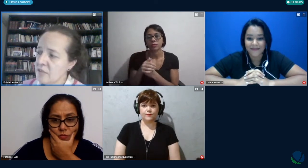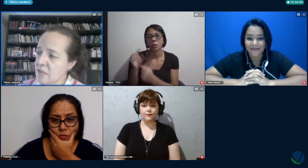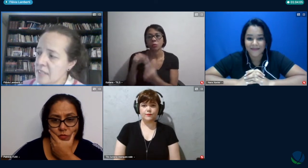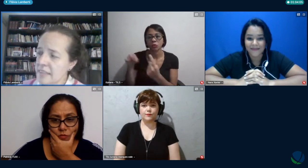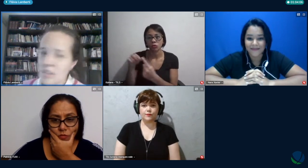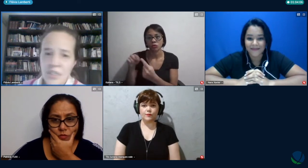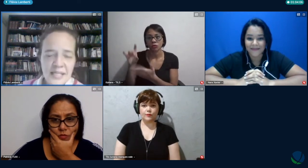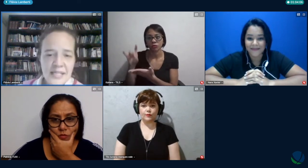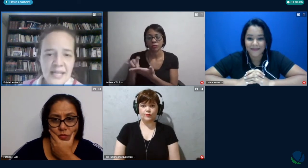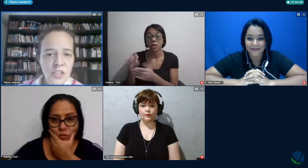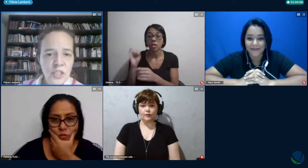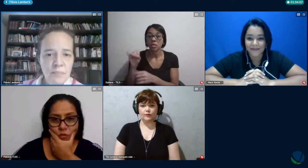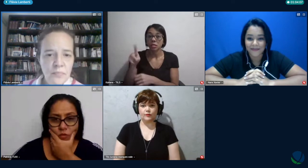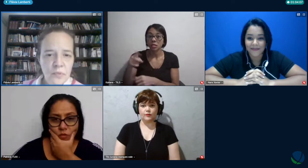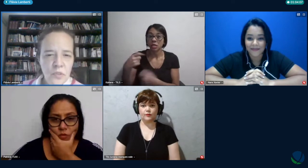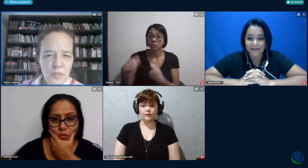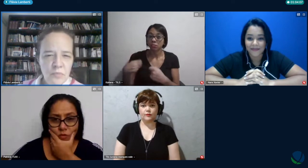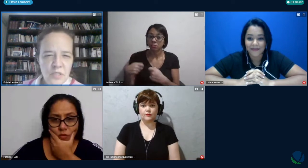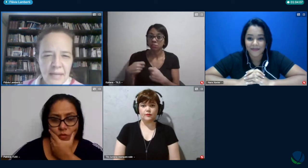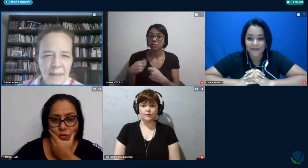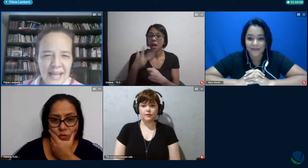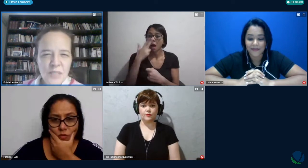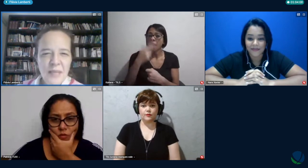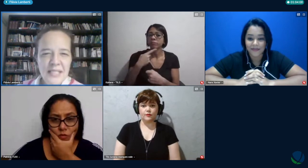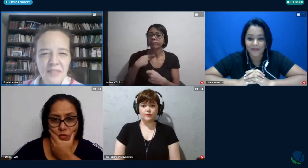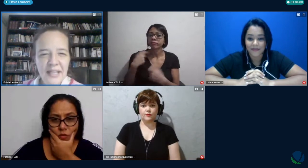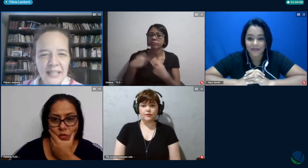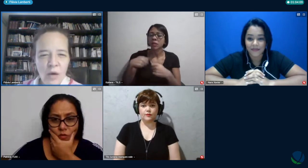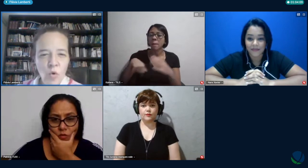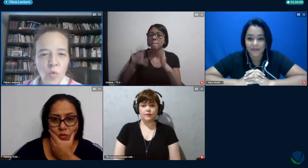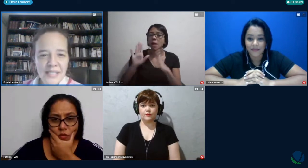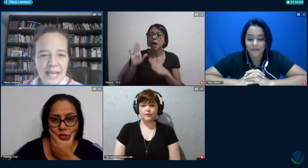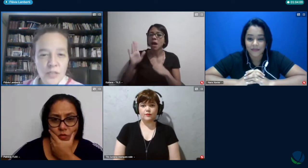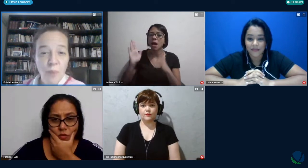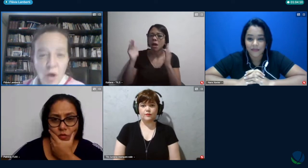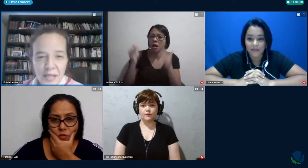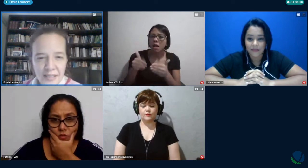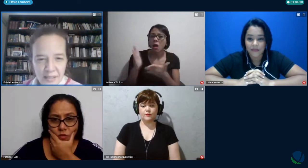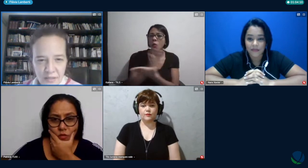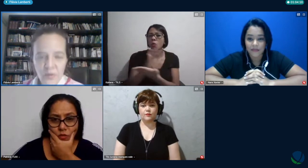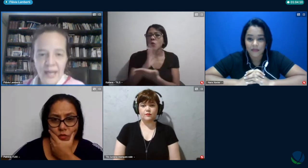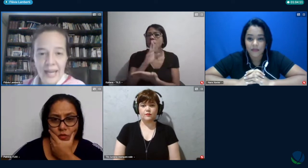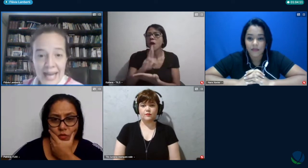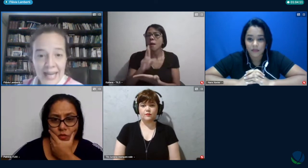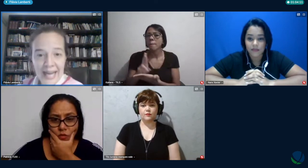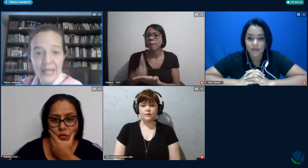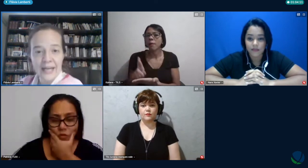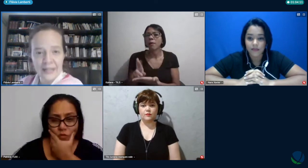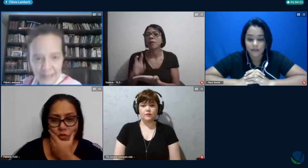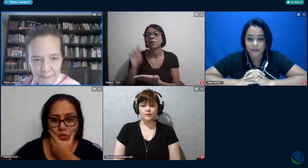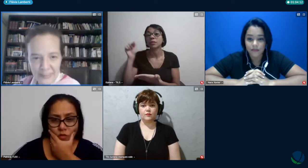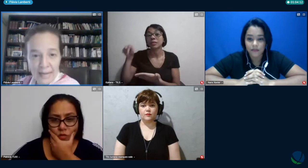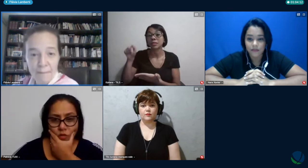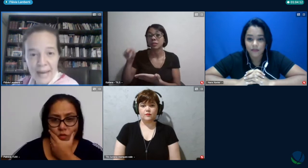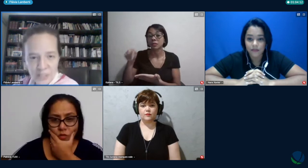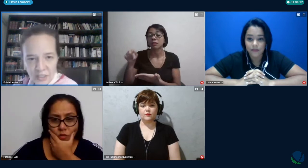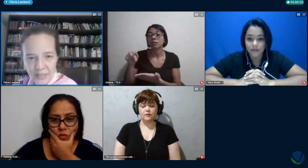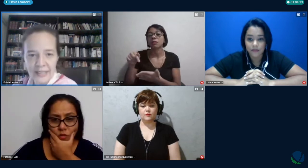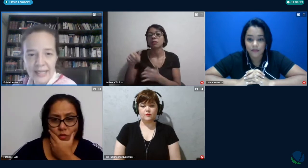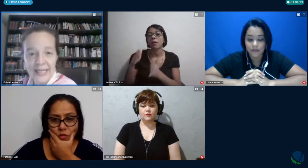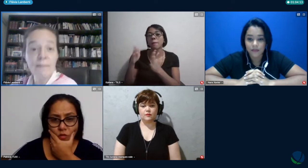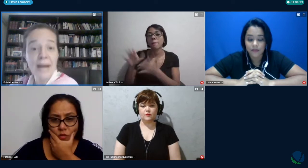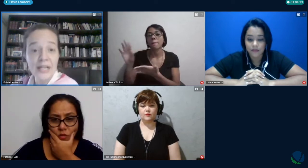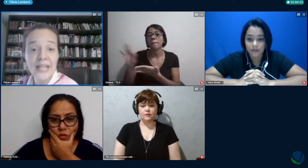E se você sentir necessidade de ser mais específica em algumas respostas, né, lá naquela